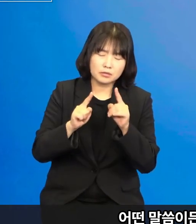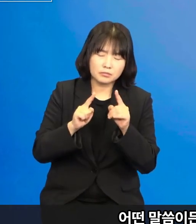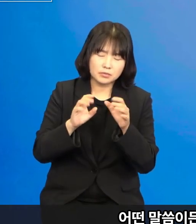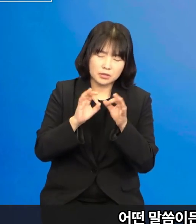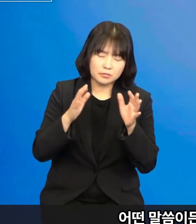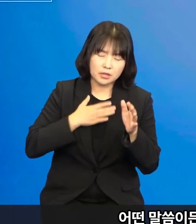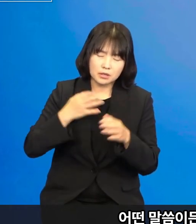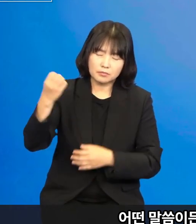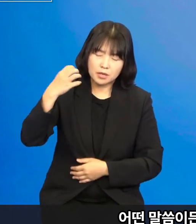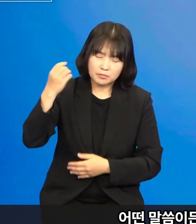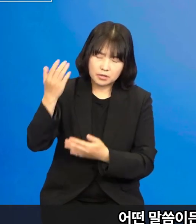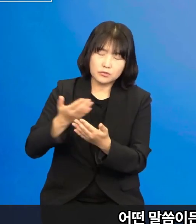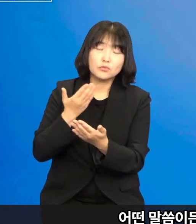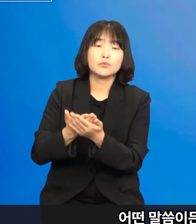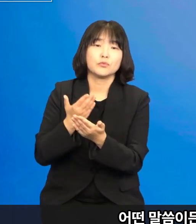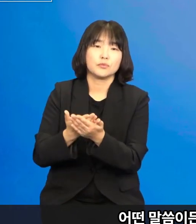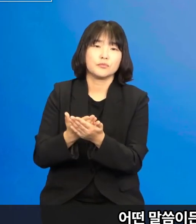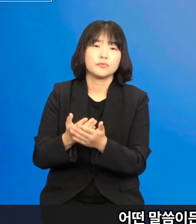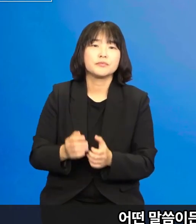말씀하옵소서.